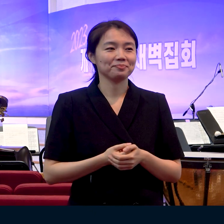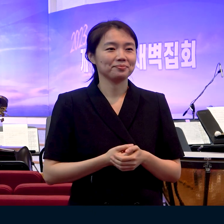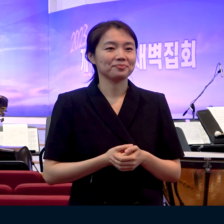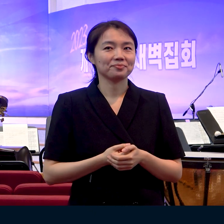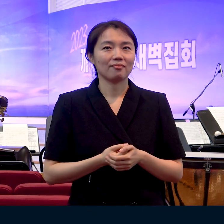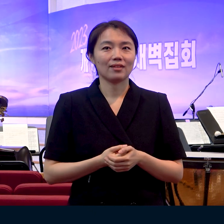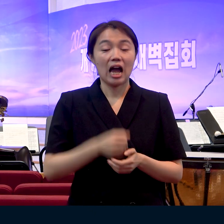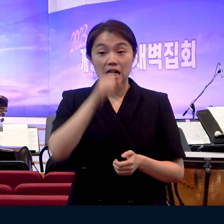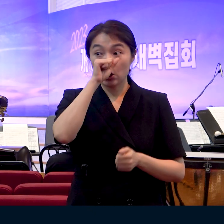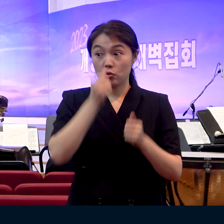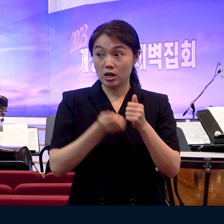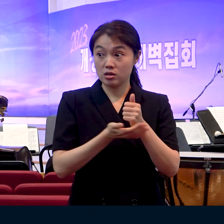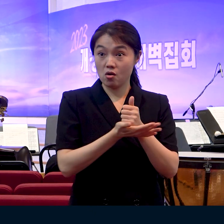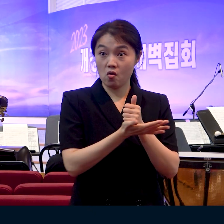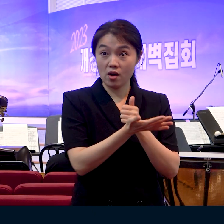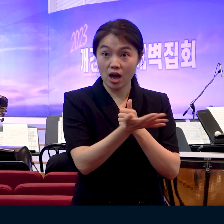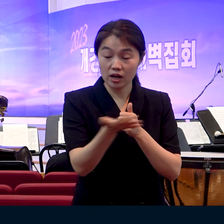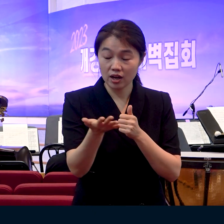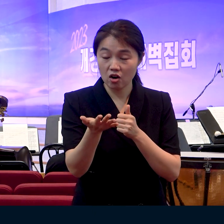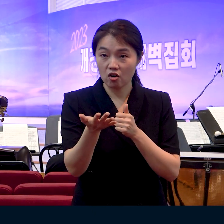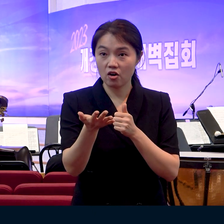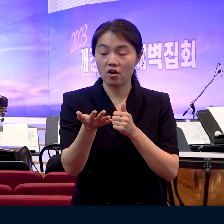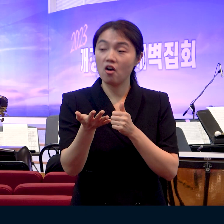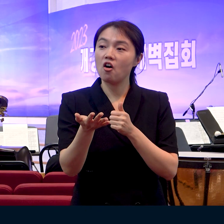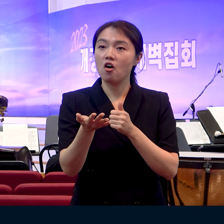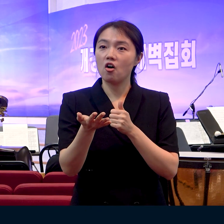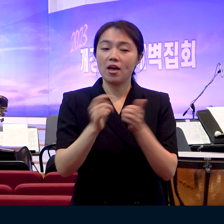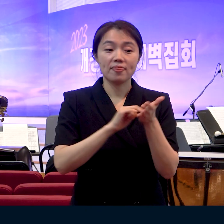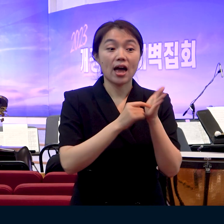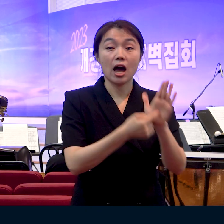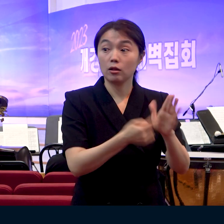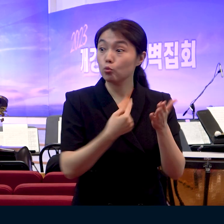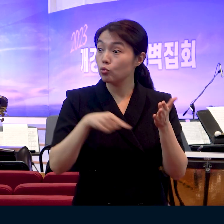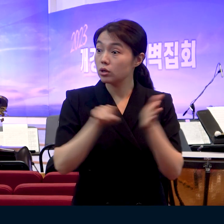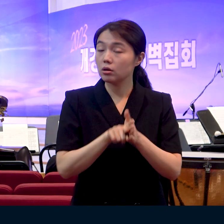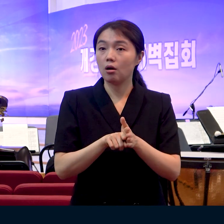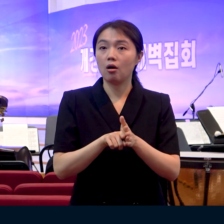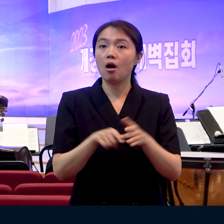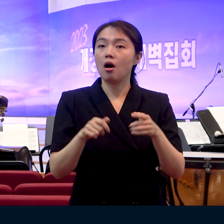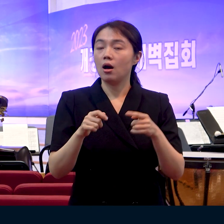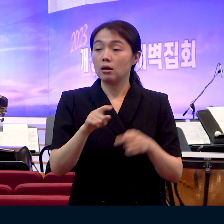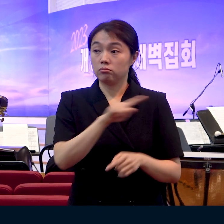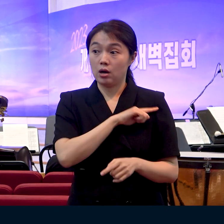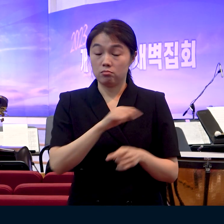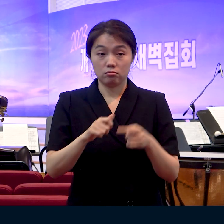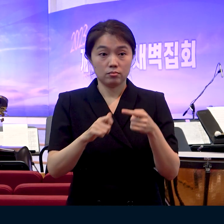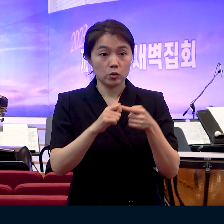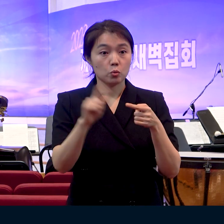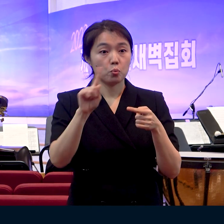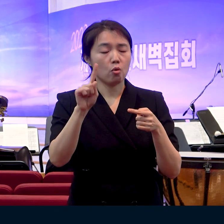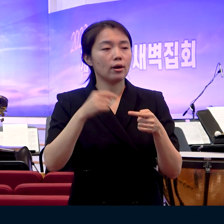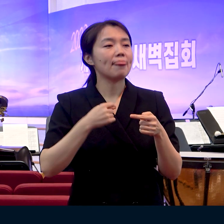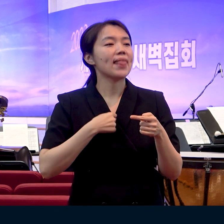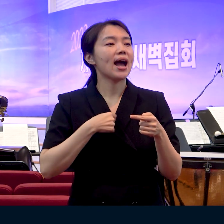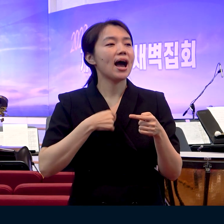여러분, 선한 영향력을 위해서는요, 우선 자신이 하나님의 은혜를 먼저 받아야 됩니다.